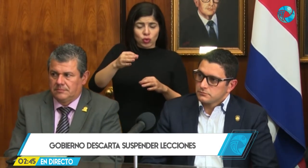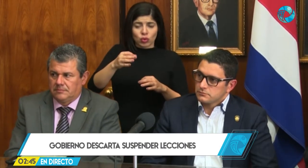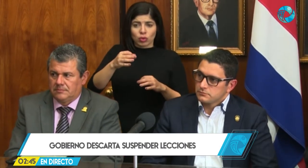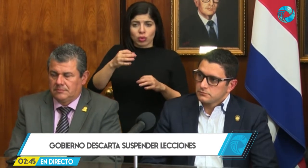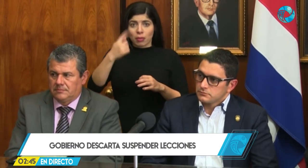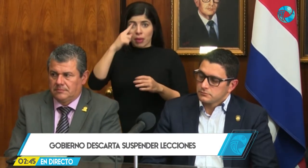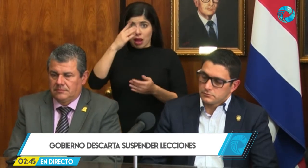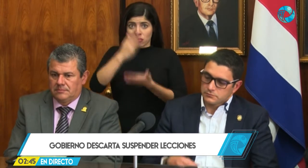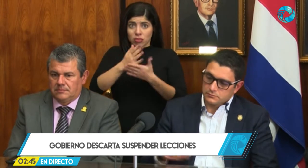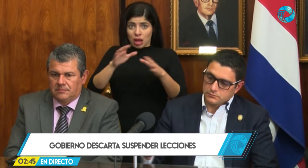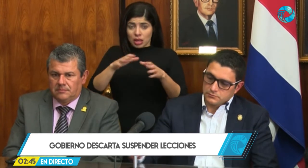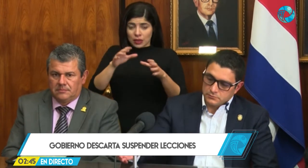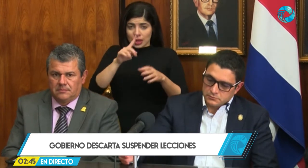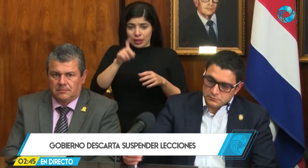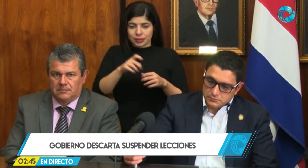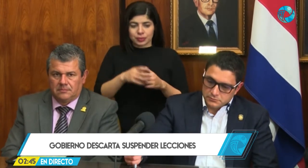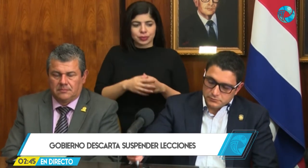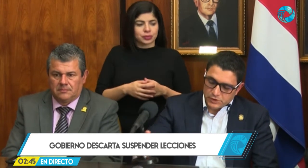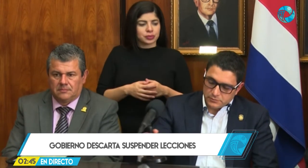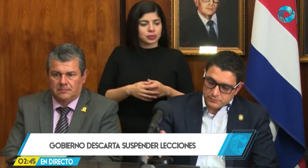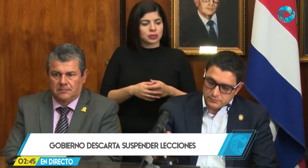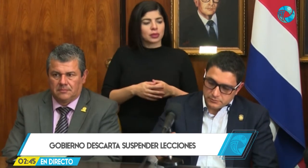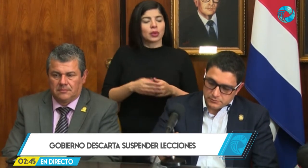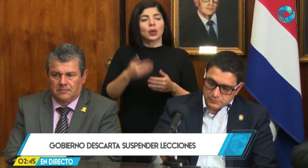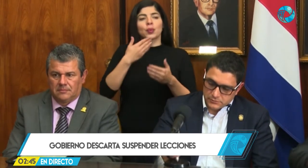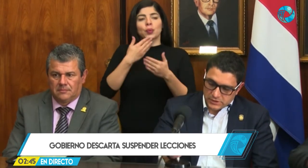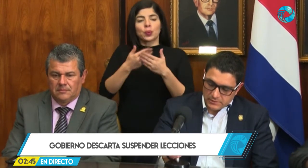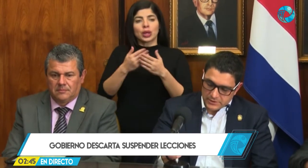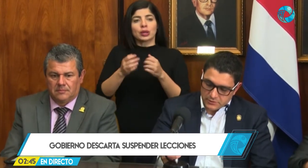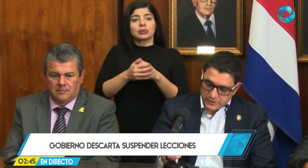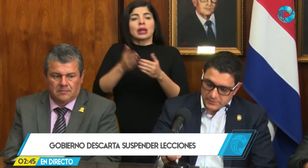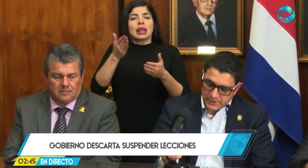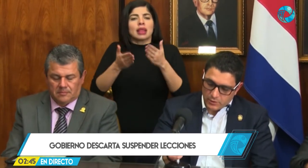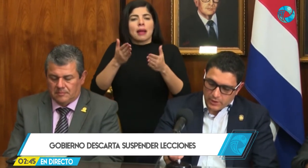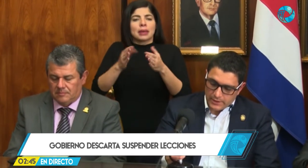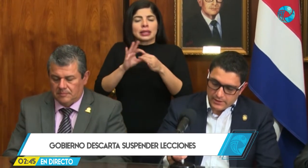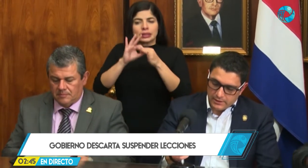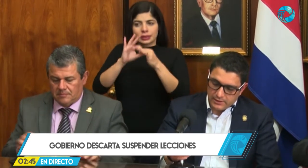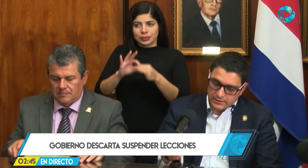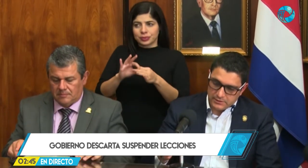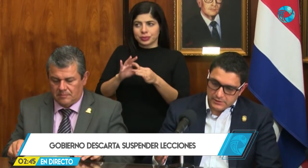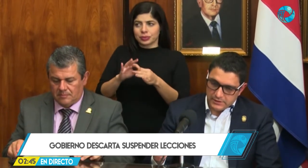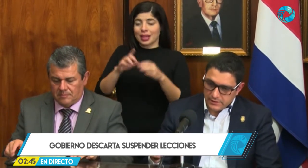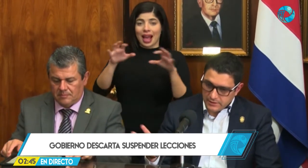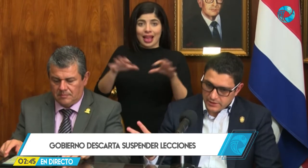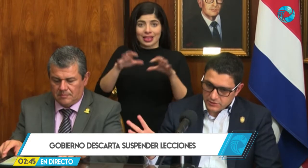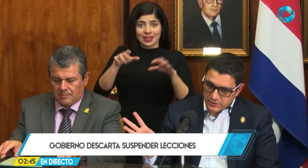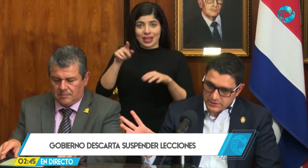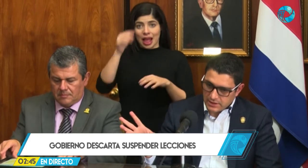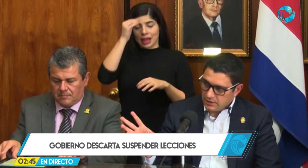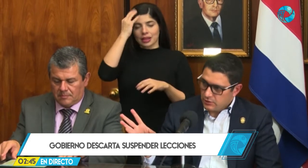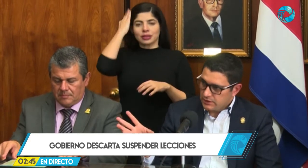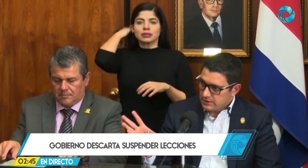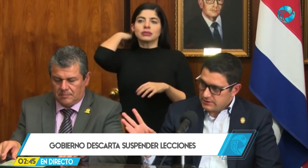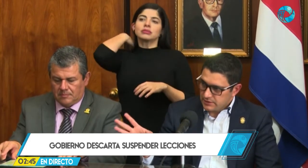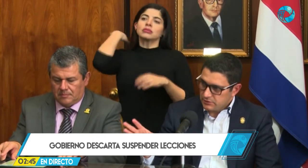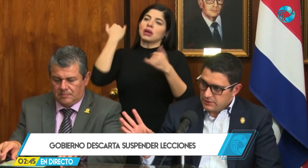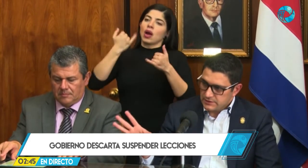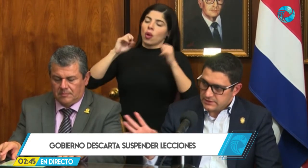ya la actividad. Bueno, tal vez con respecto a la actividad, ya eso se ha